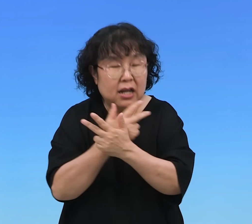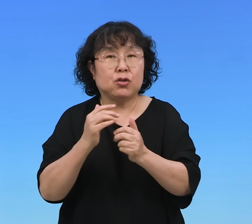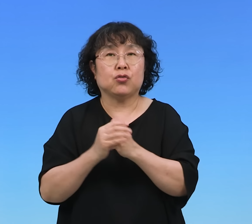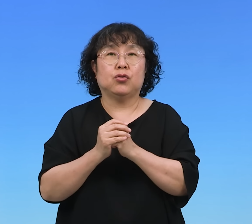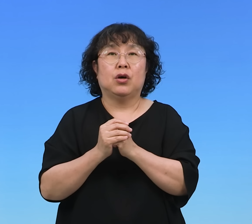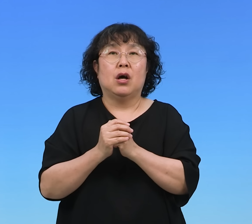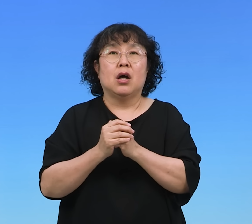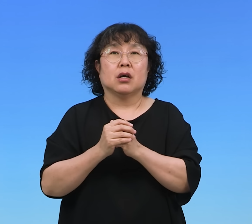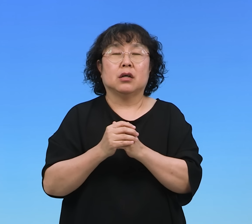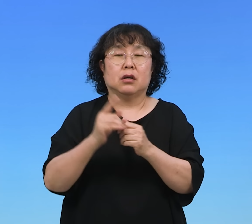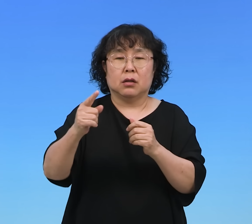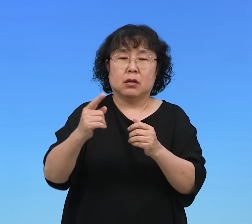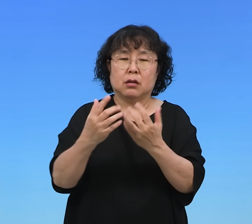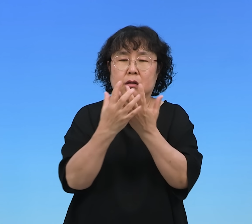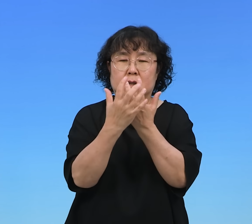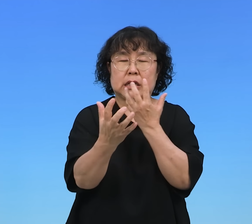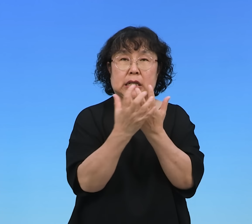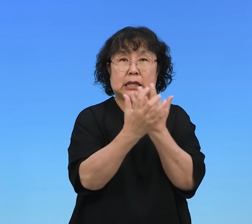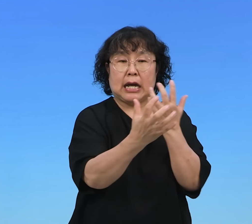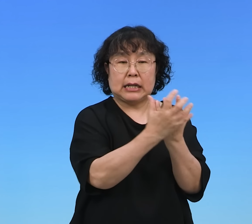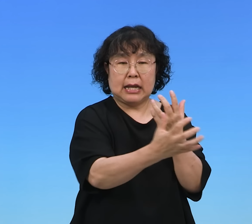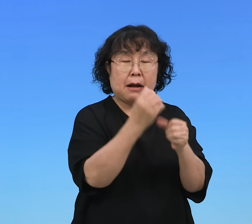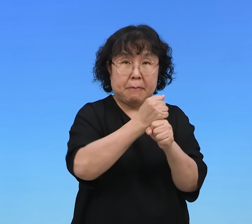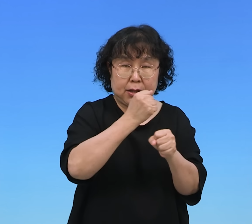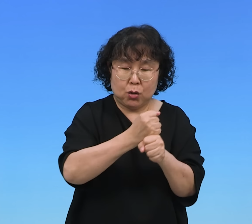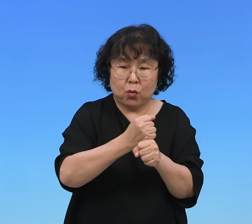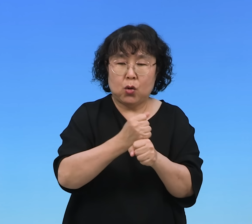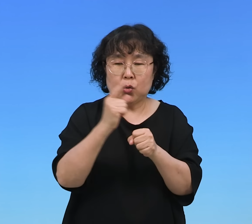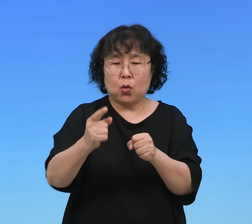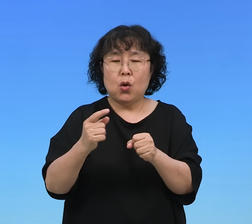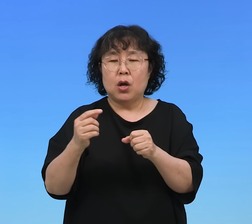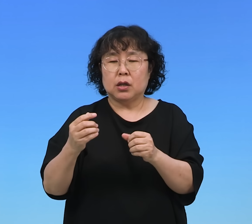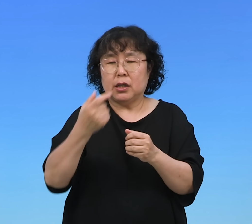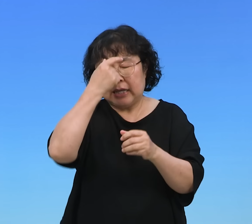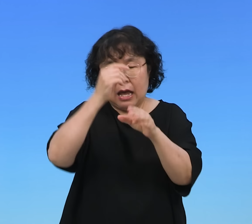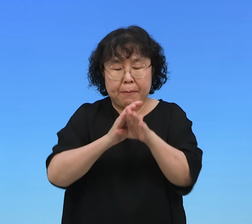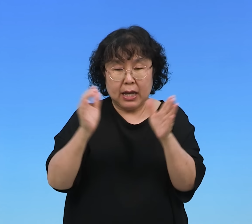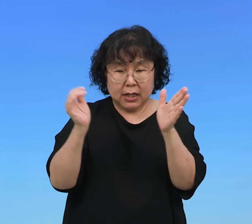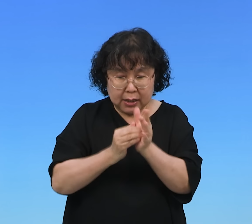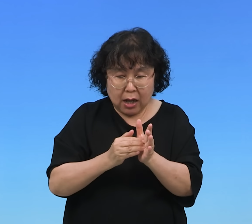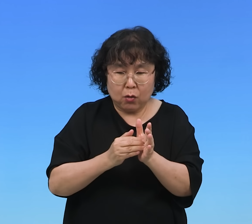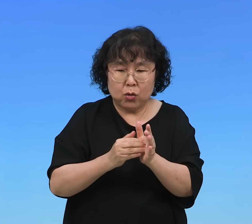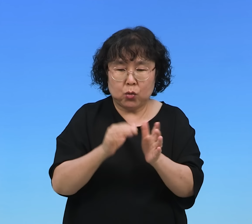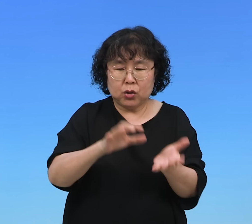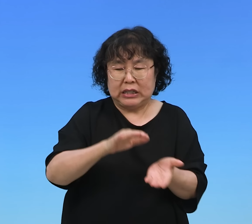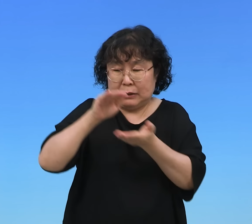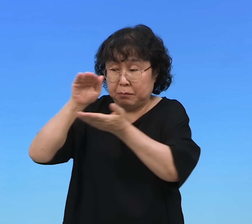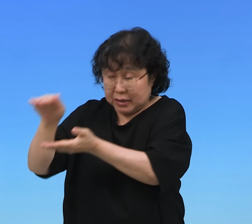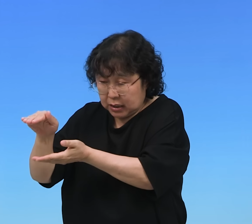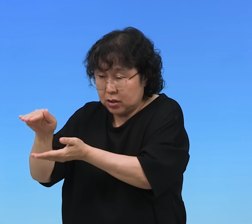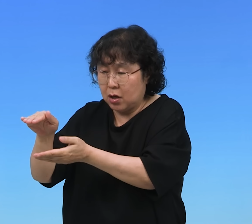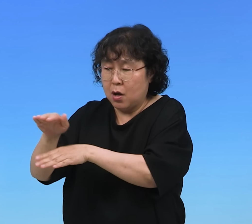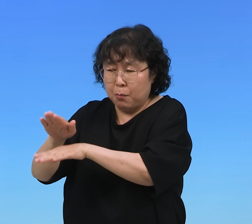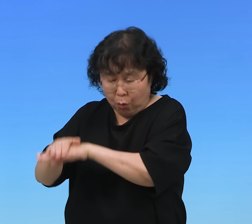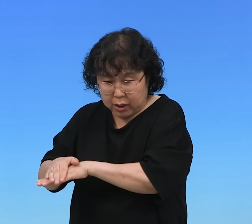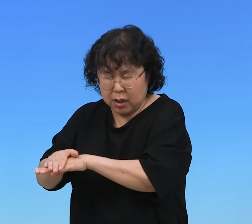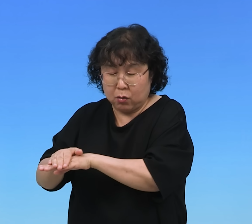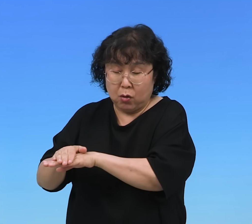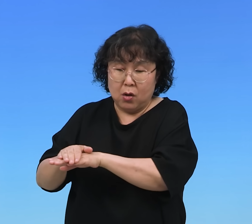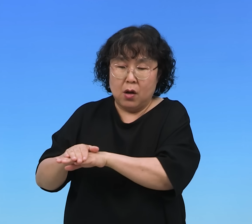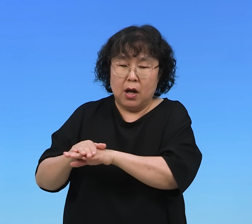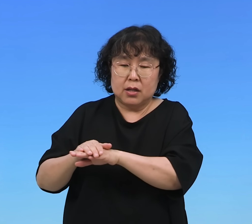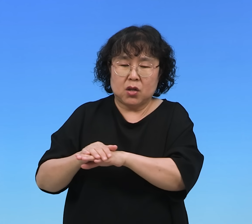가시고 나면 또 그거 트럭에 다 싣고 그래서 어디다 보관하고 아무것도 없이 그렇게 교회가 시작이